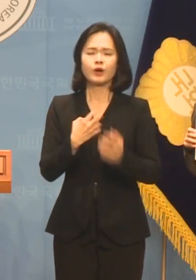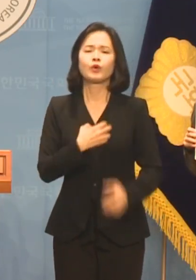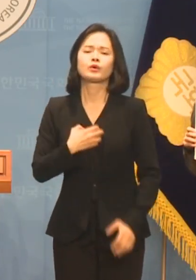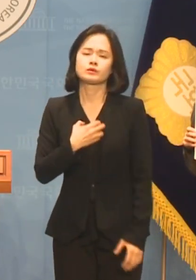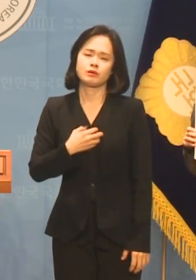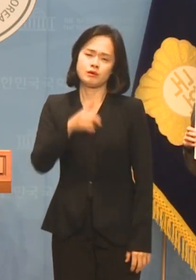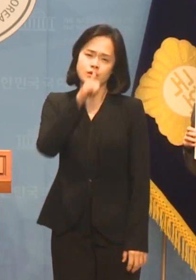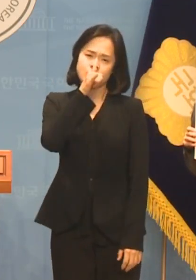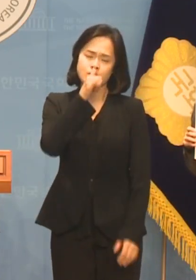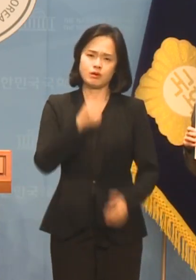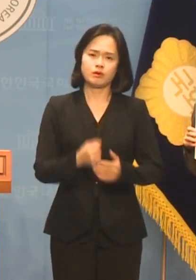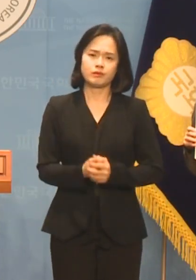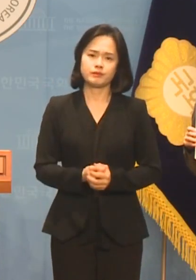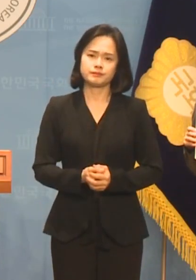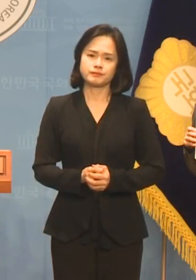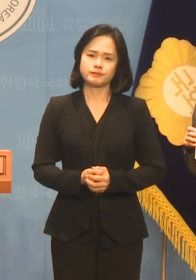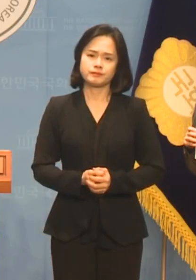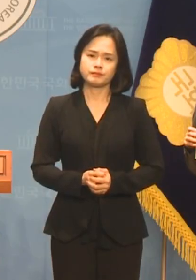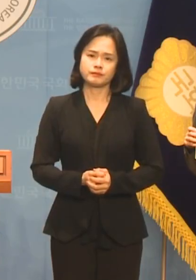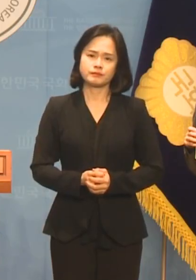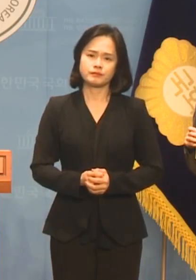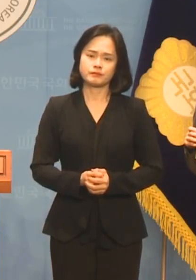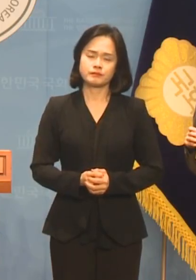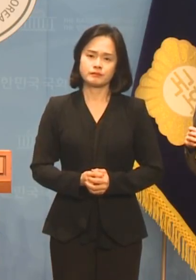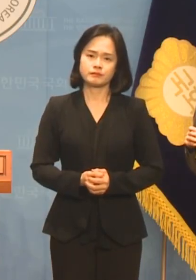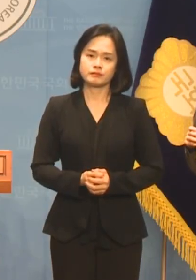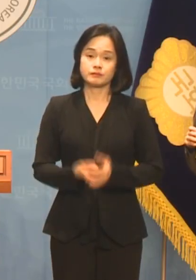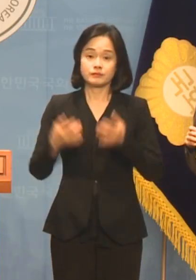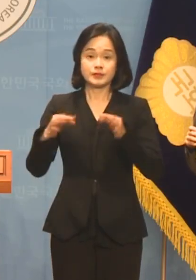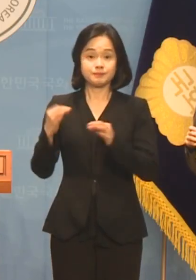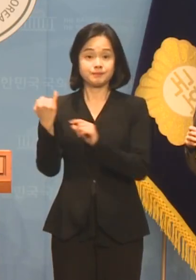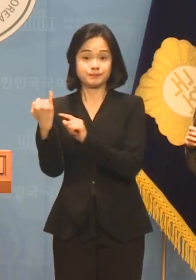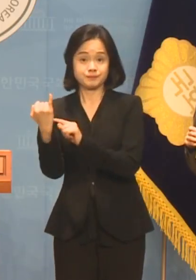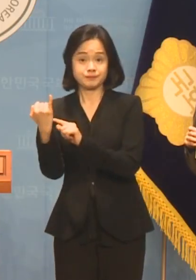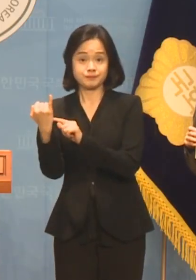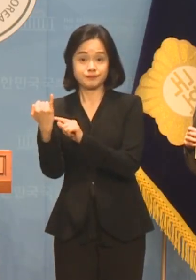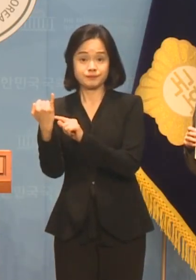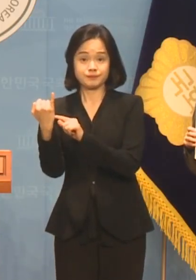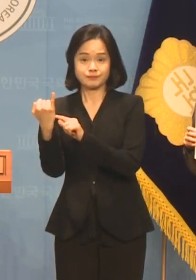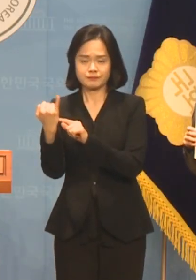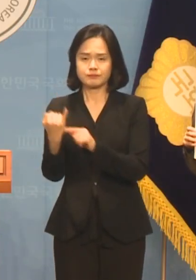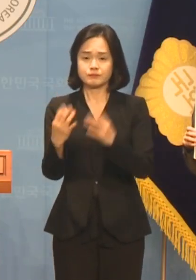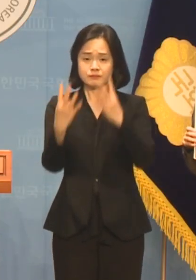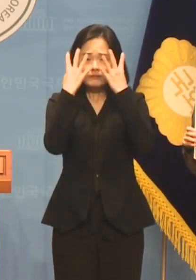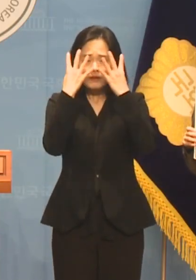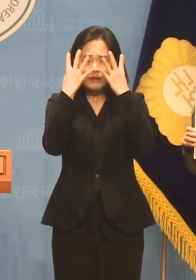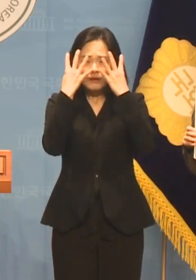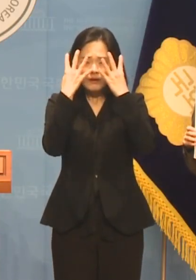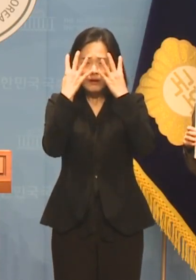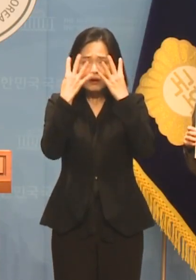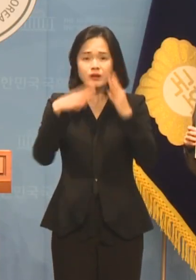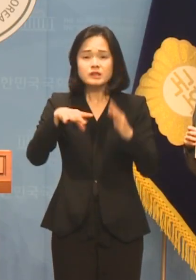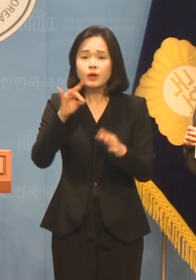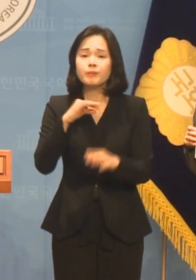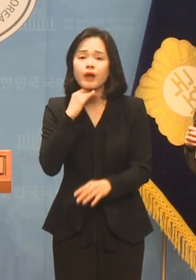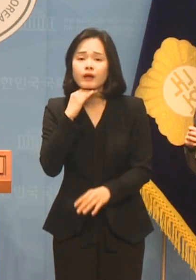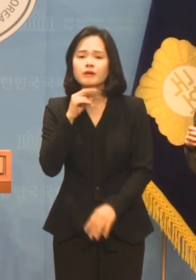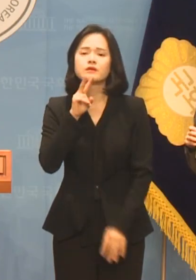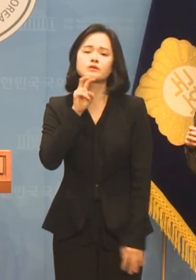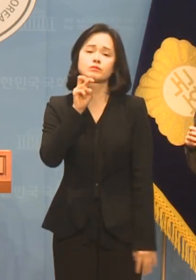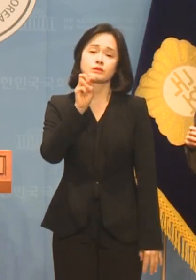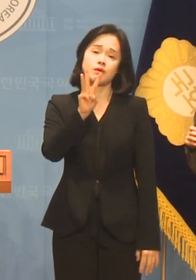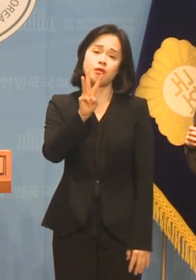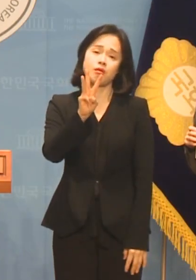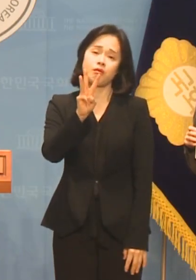없을까? 저희는 그렇게 생각하고요. 김신혜 씨는 23살에 들어가서 이제 50 가까운